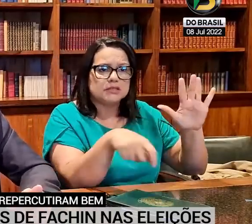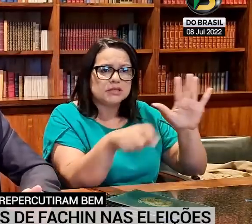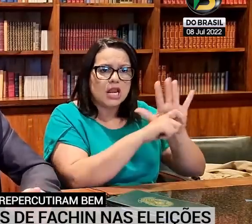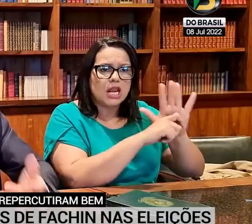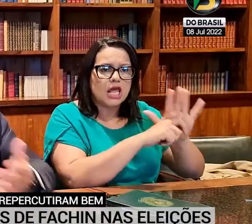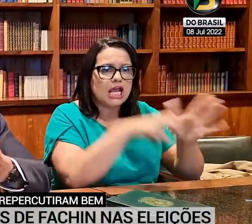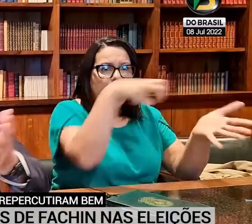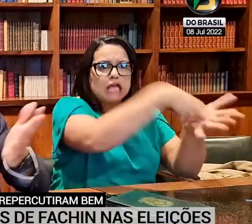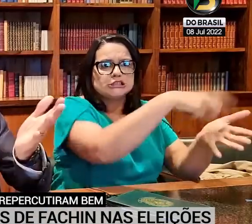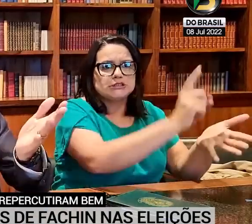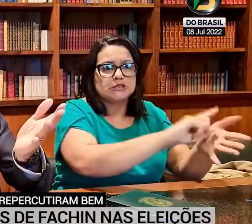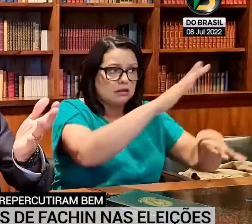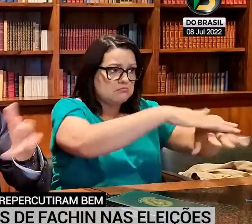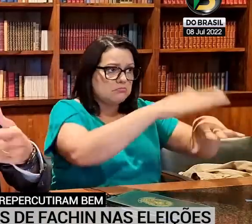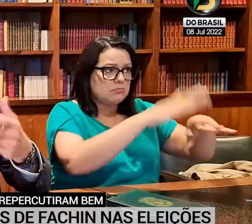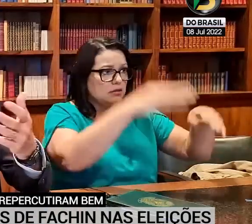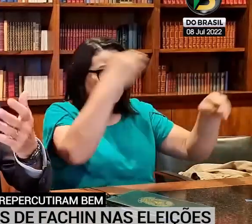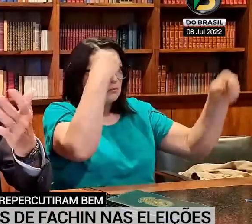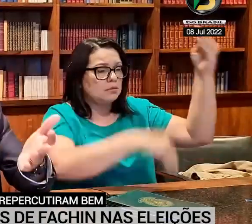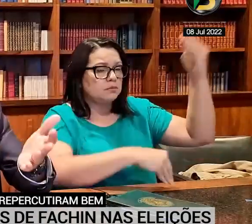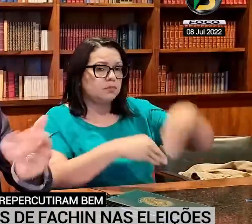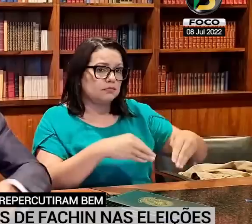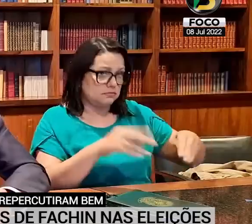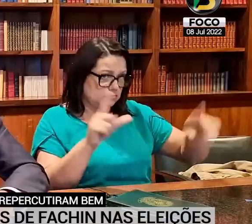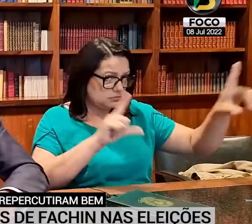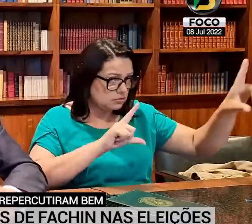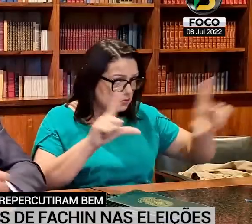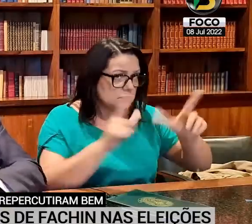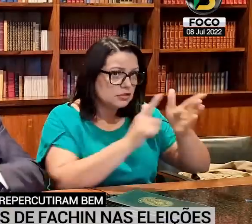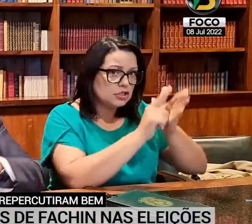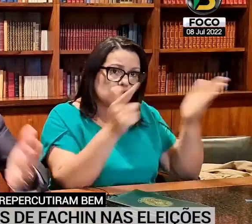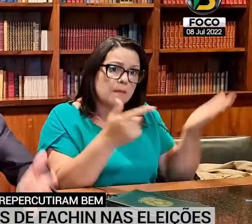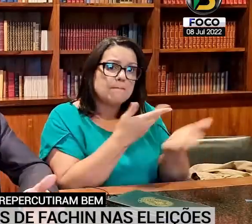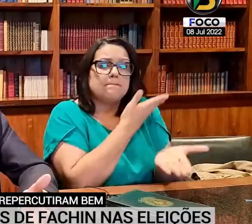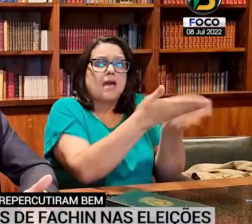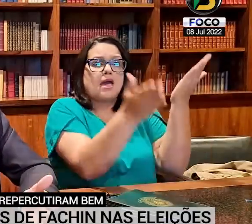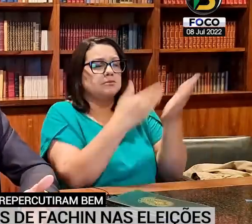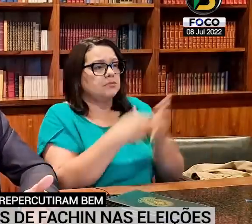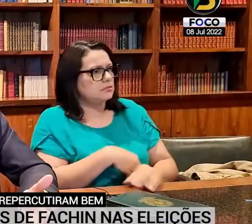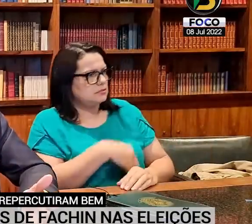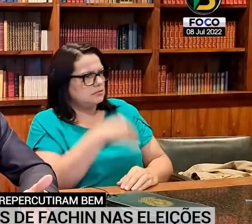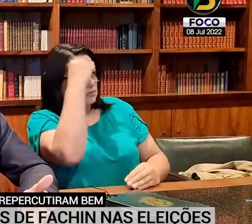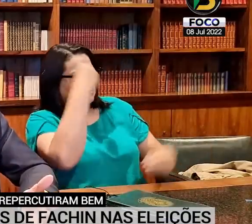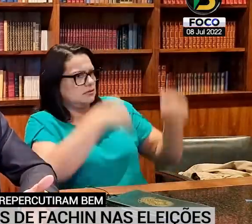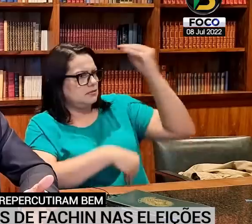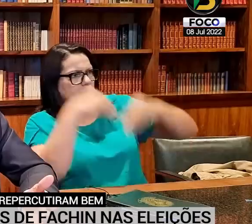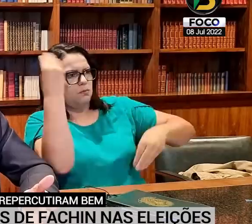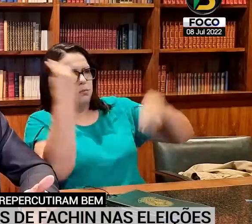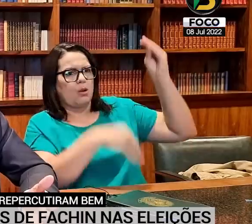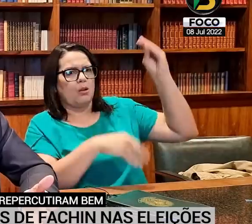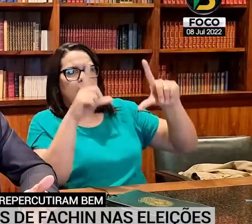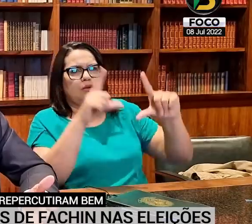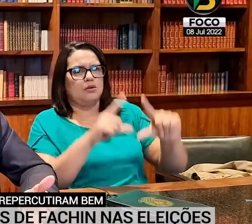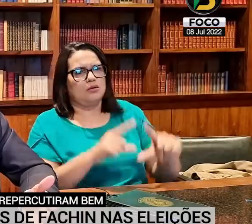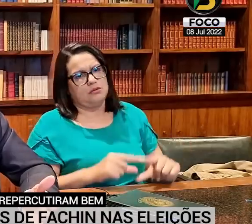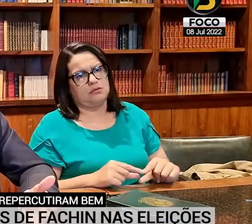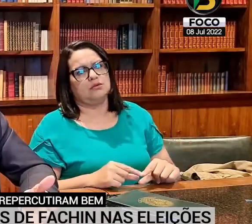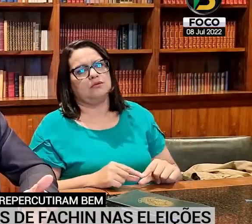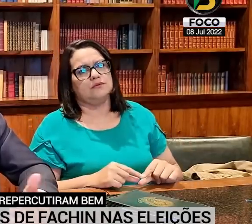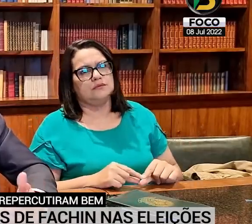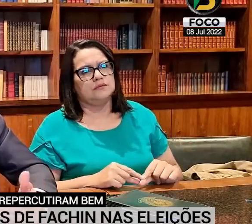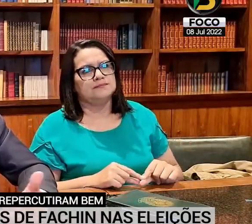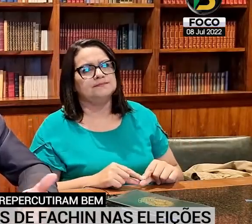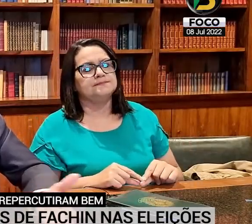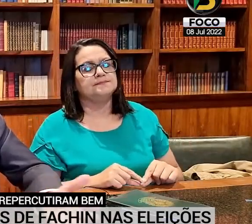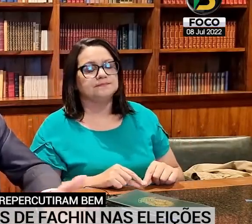cai por si só como grande parte da mídia vem perdendo né clientes ao longo dos últimos anos bom